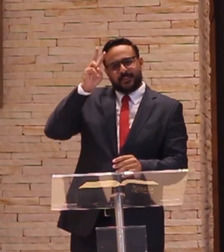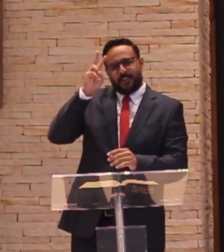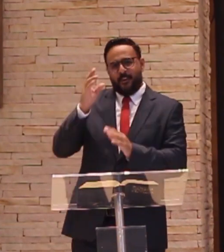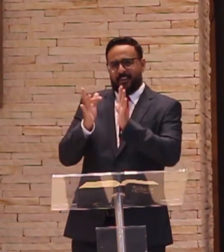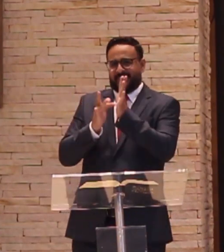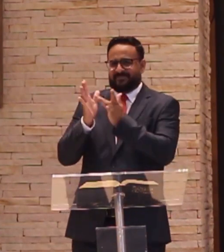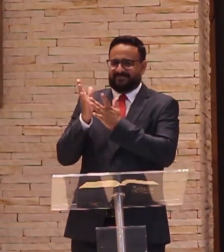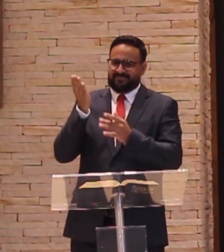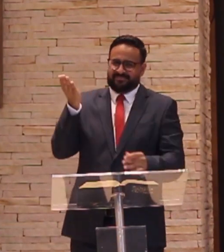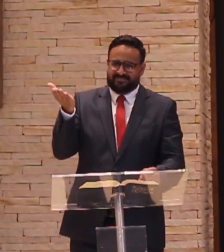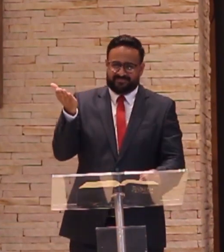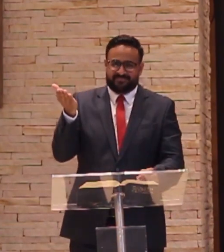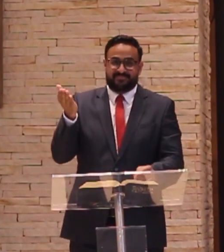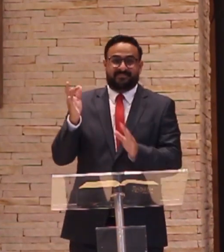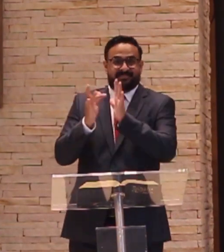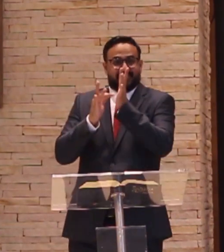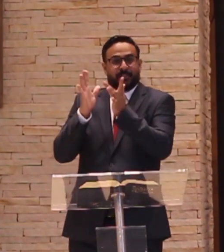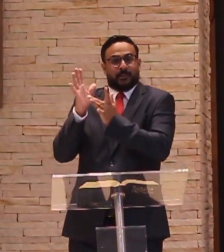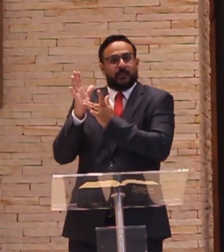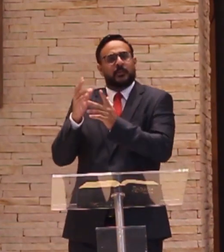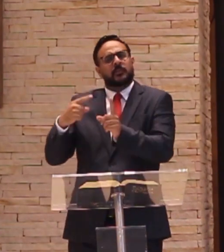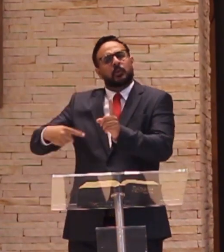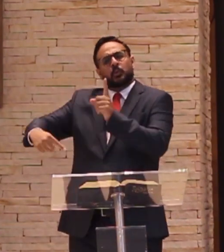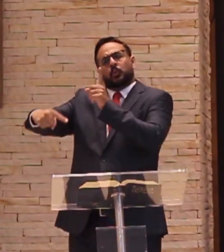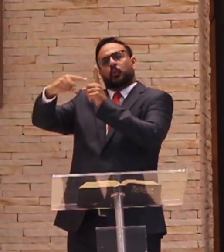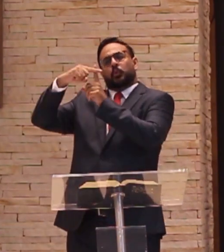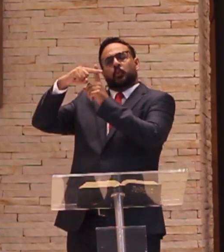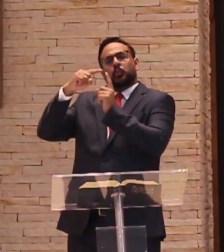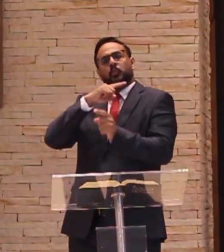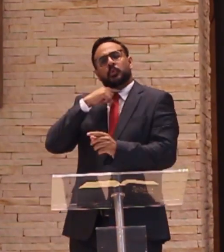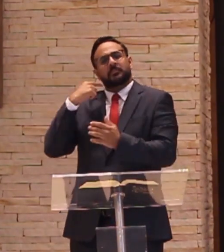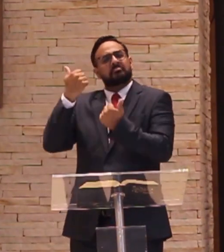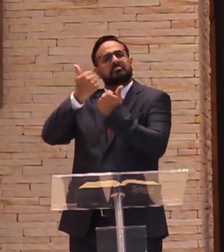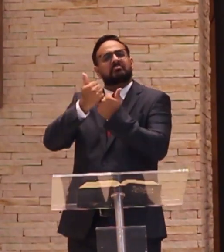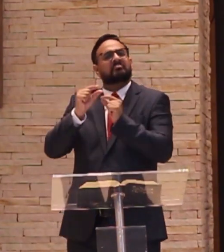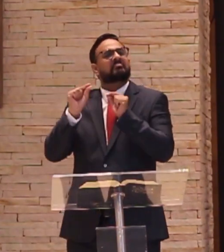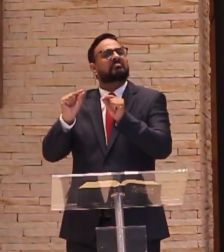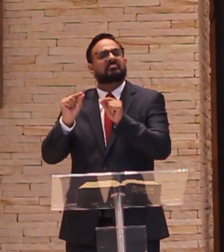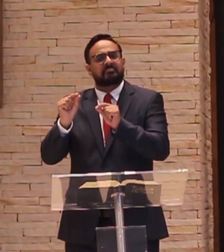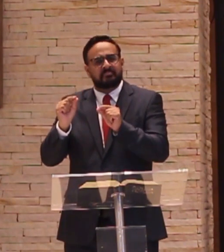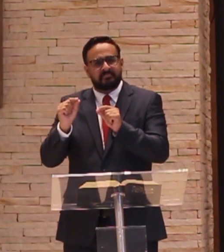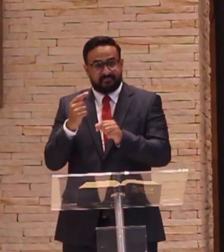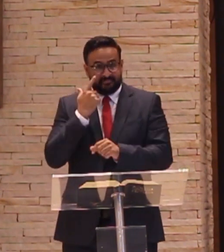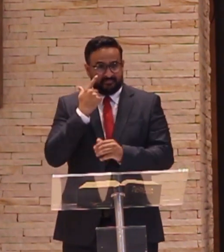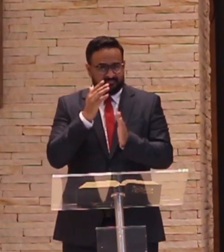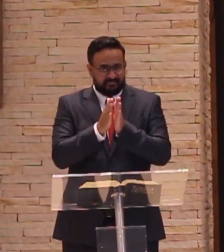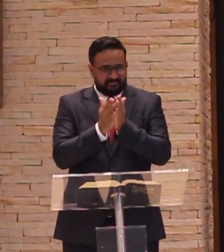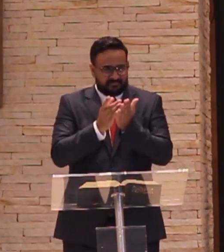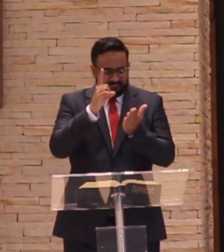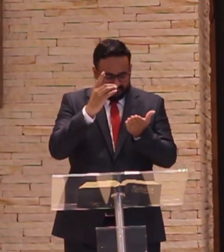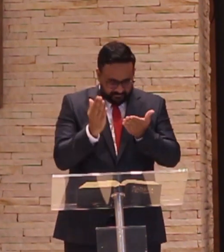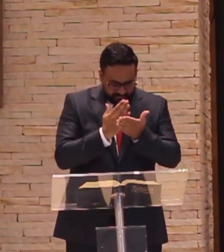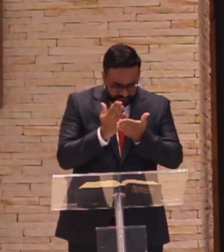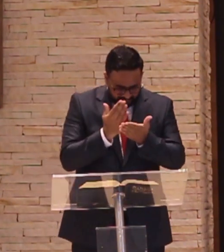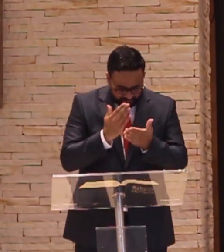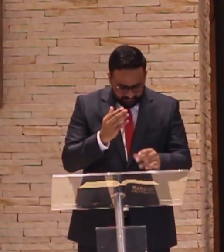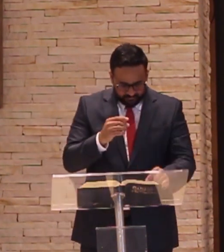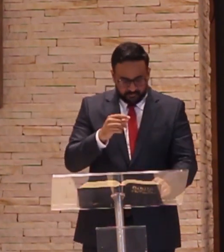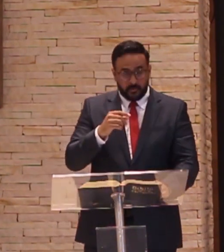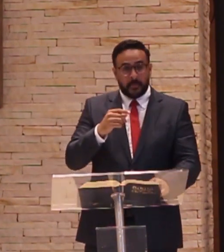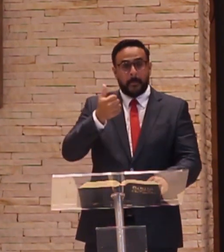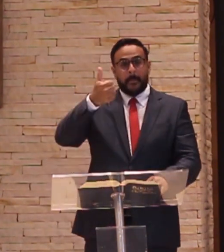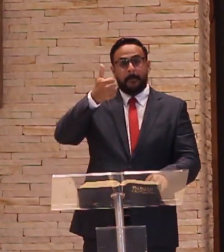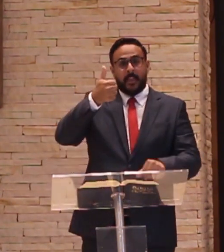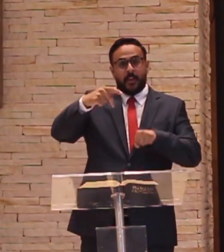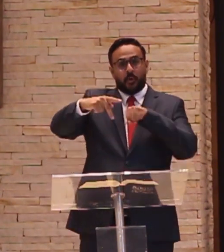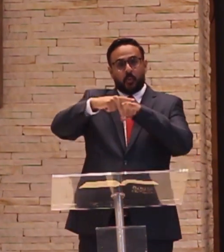foram mortos. Essa história tem tudo a ver com a morte de Jesus na cruz. O sacrifício